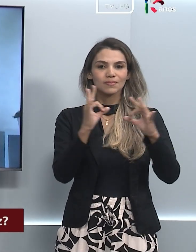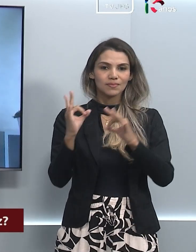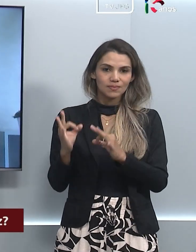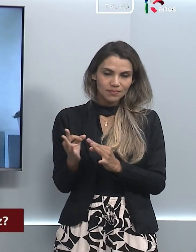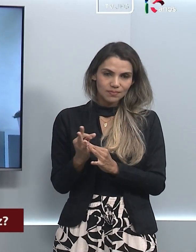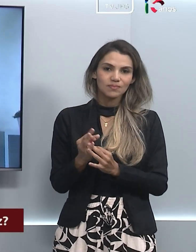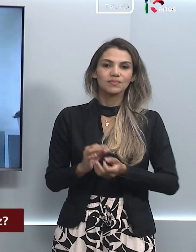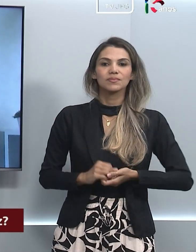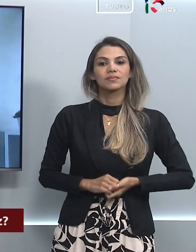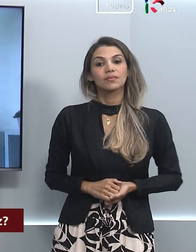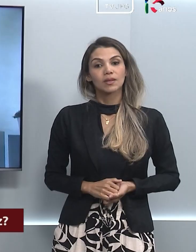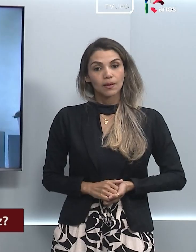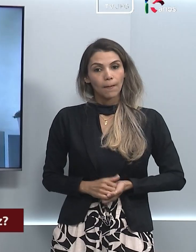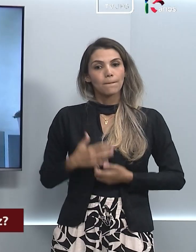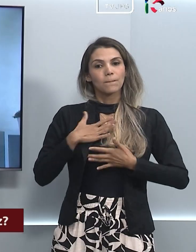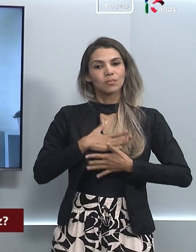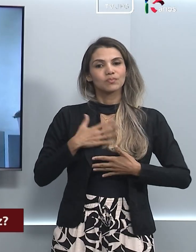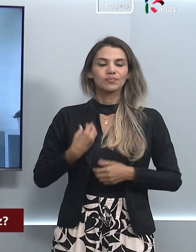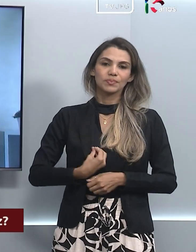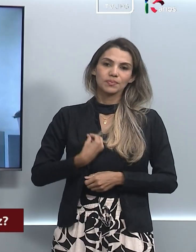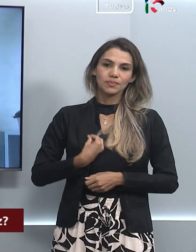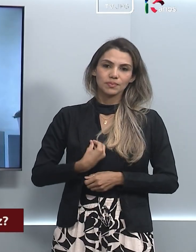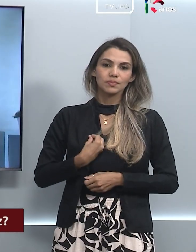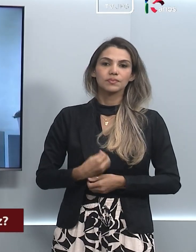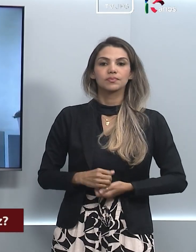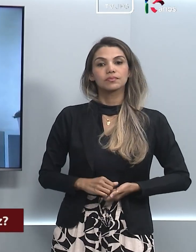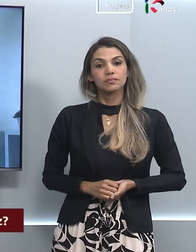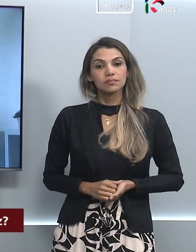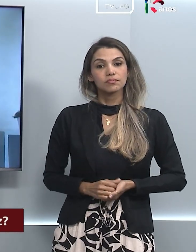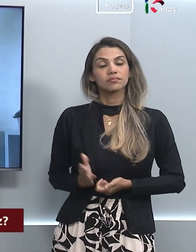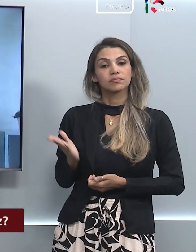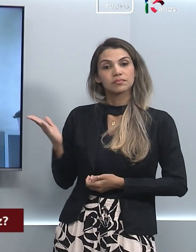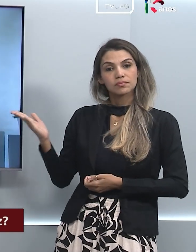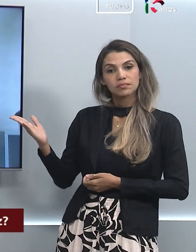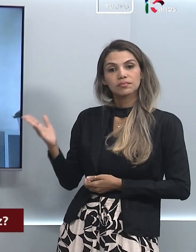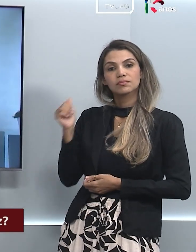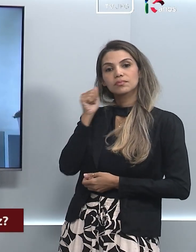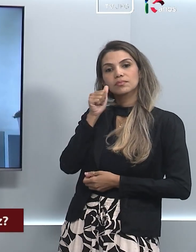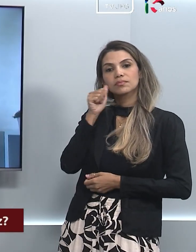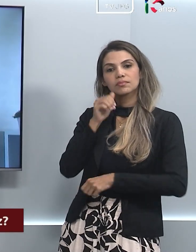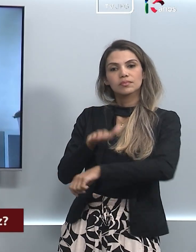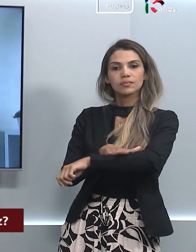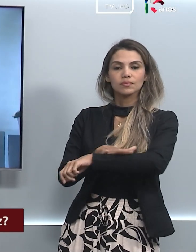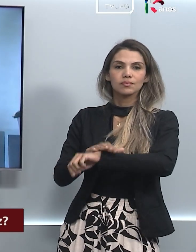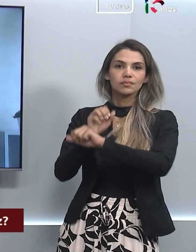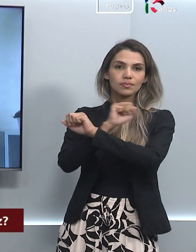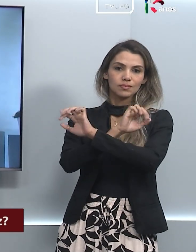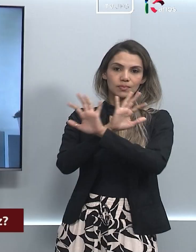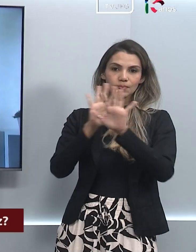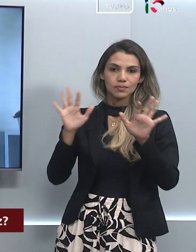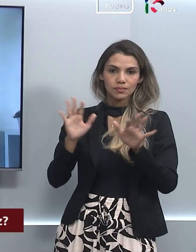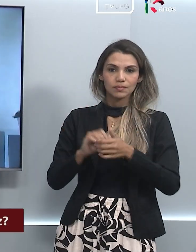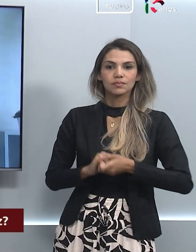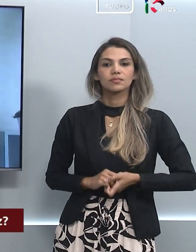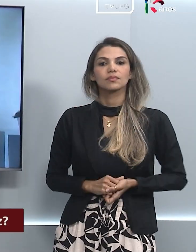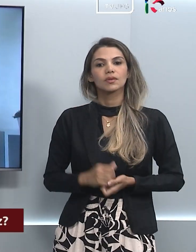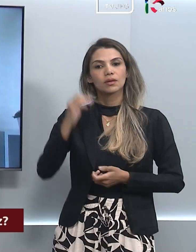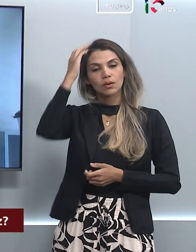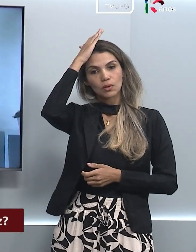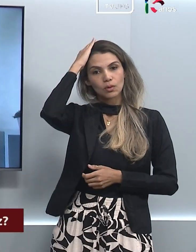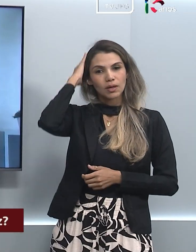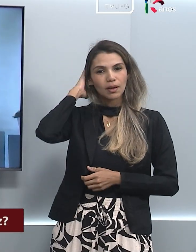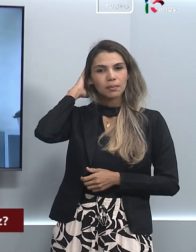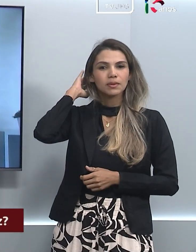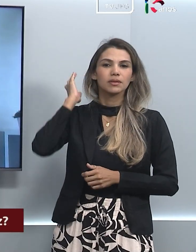assistindo, ouvindo, é um prazer estar aqui. Eu sou uma mulher de pele clara, eu tenho os cabelos